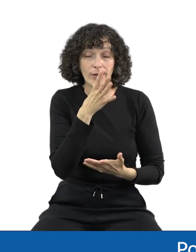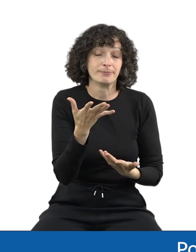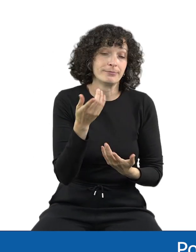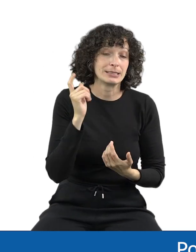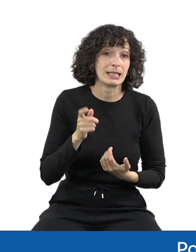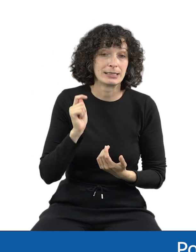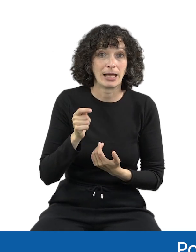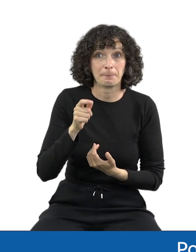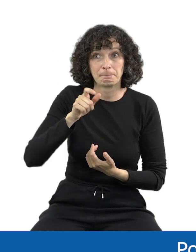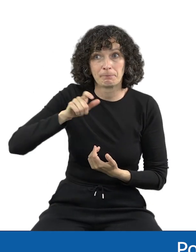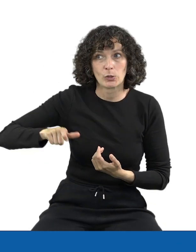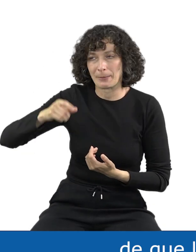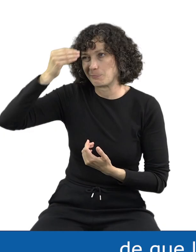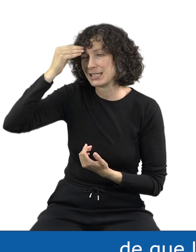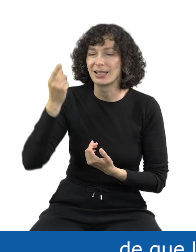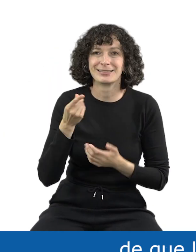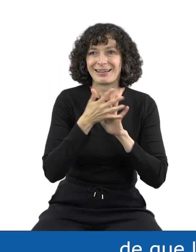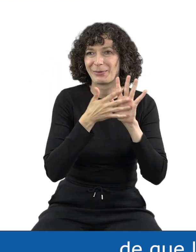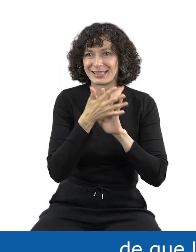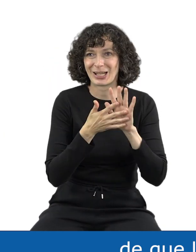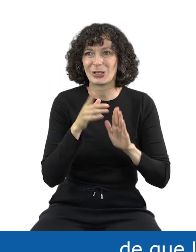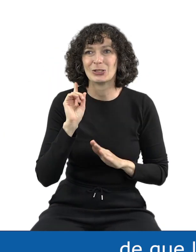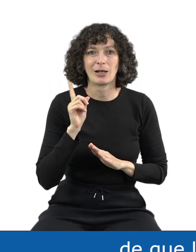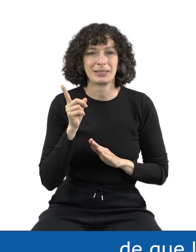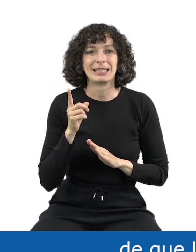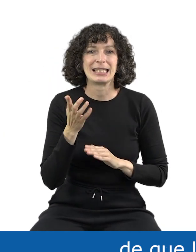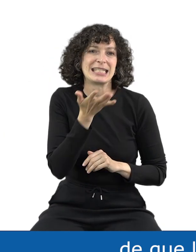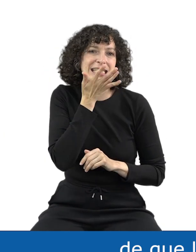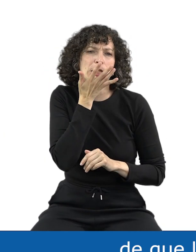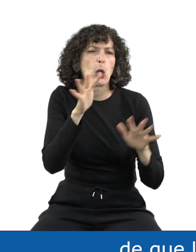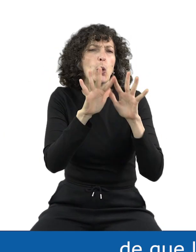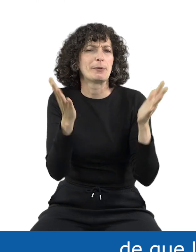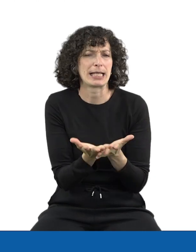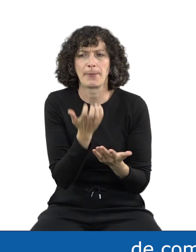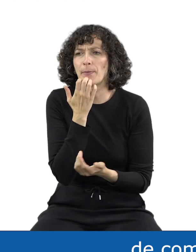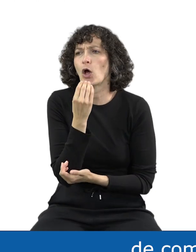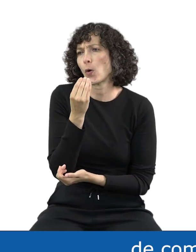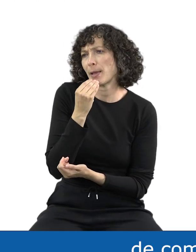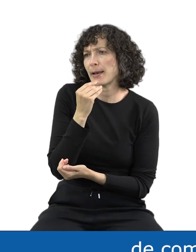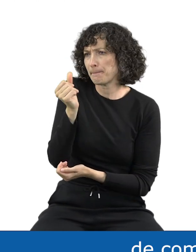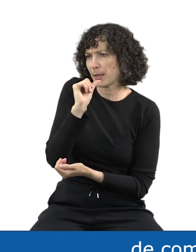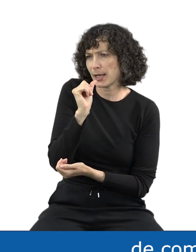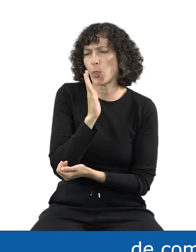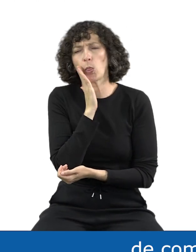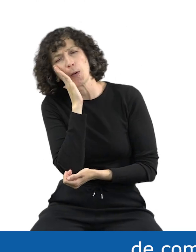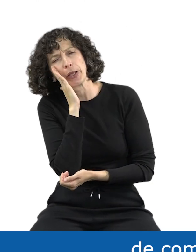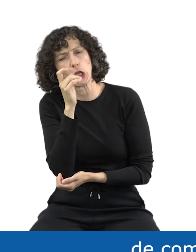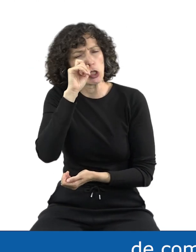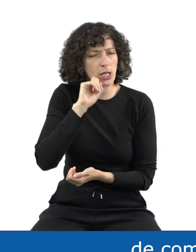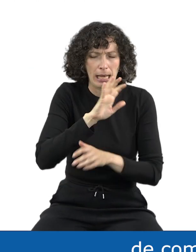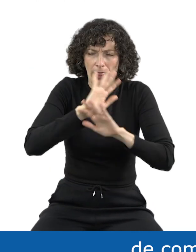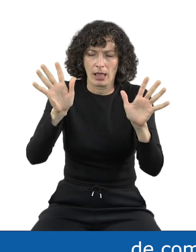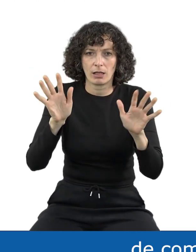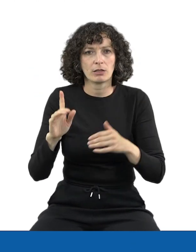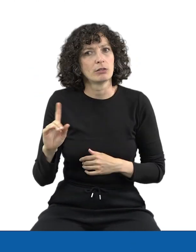ese imaginario y colectivo de que la lengua de signos se basa solo en signos universales de comer, beber, dormir, llorar